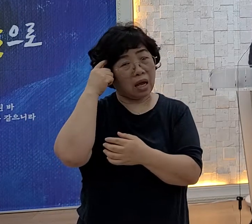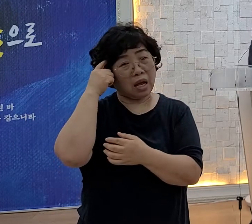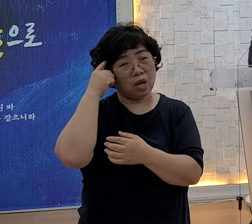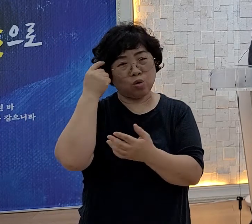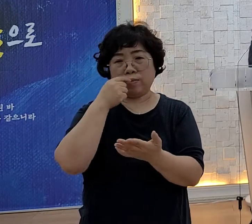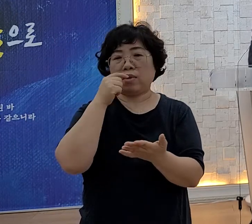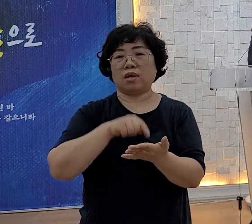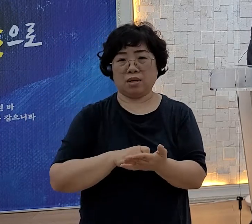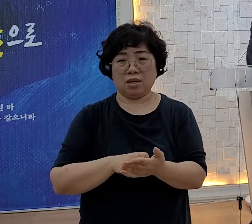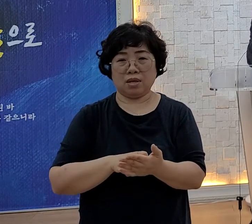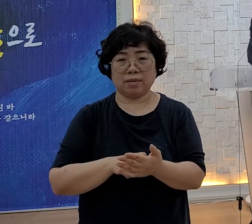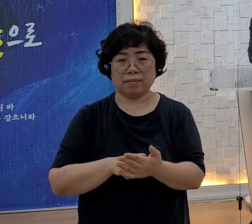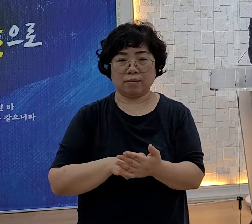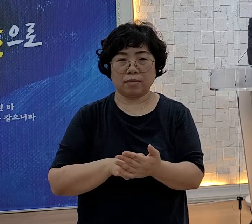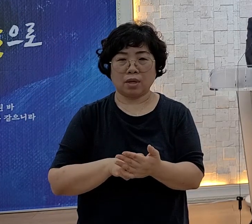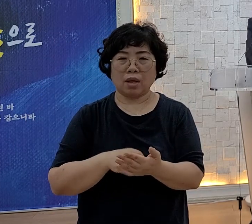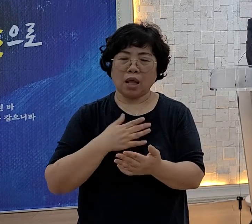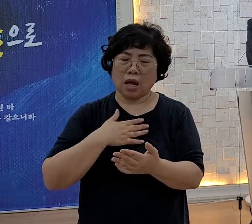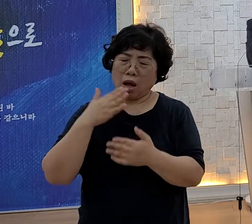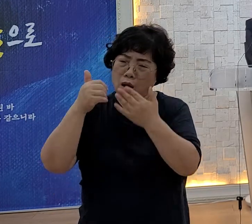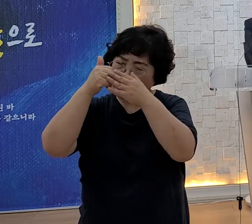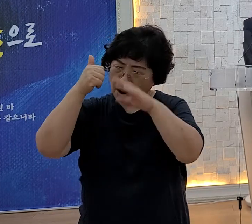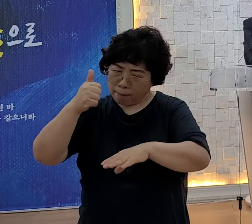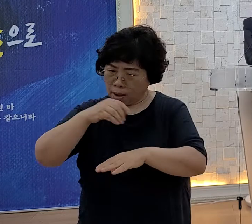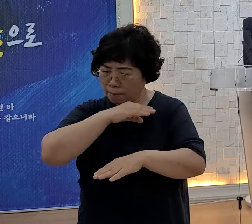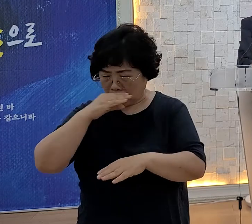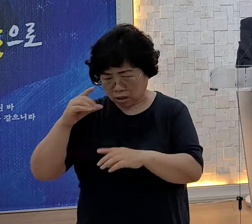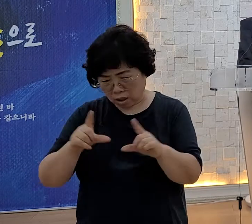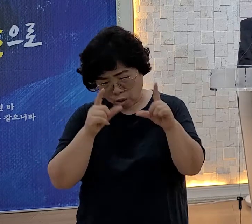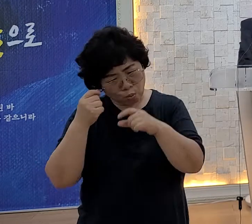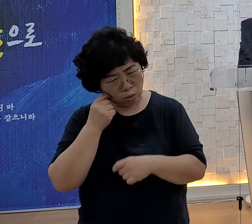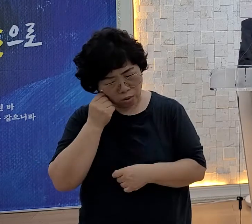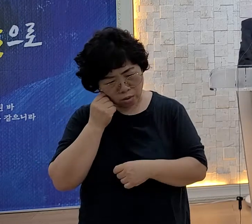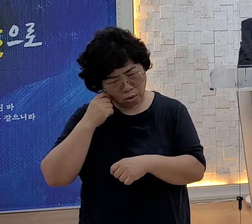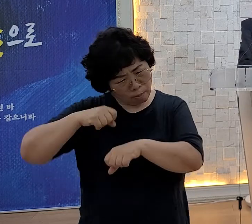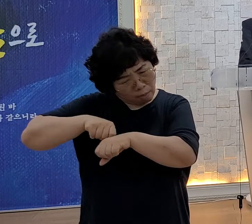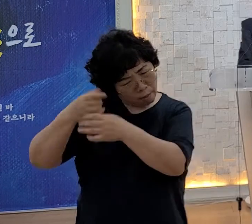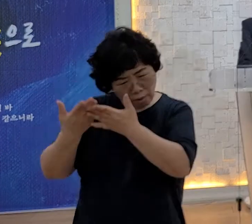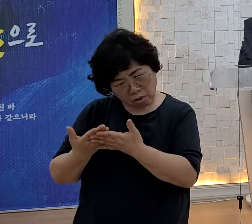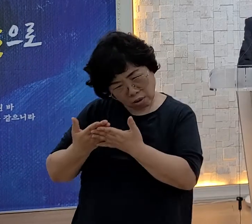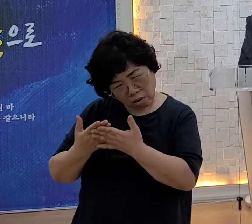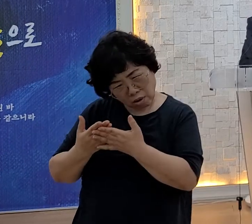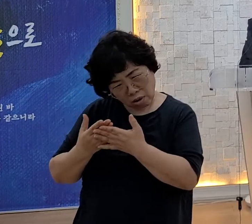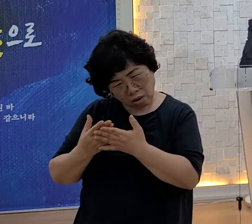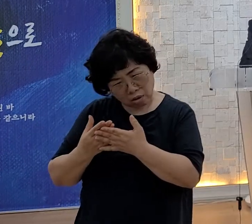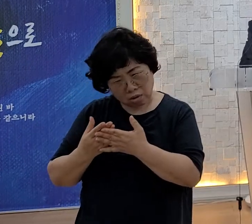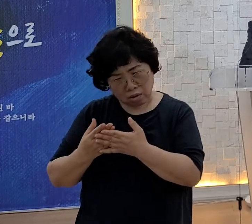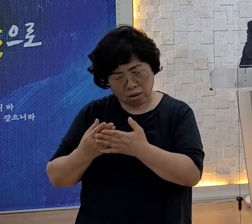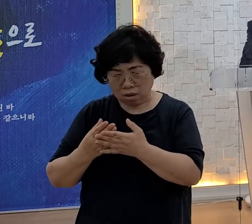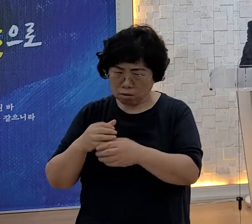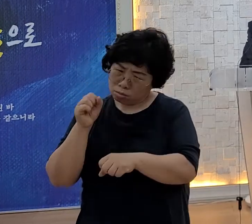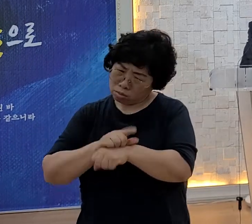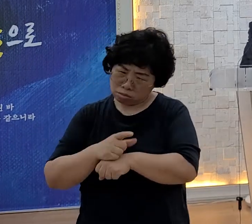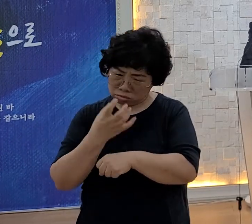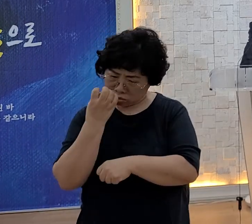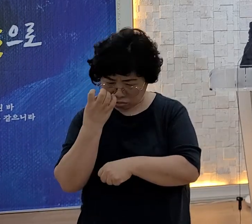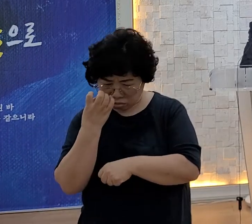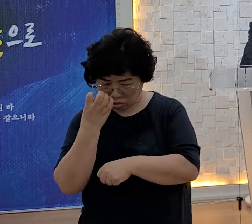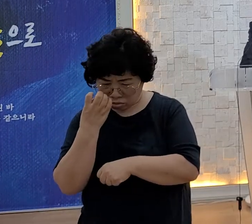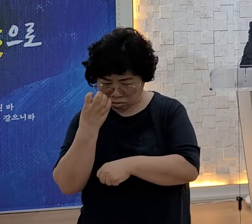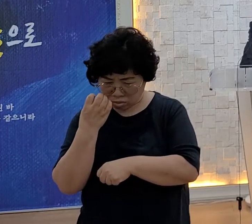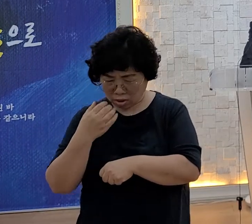못 섰거나 저주를 받았거나 이런 벌 받거나 얼마나 성격이 모났거나 이렇게